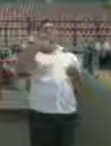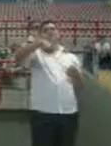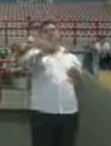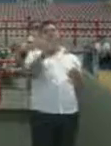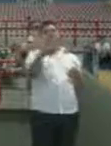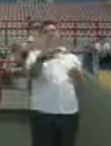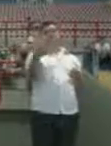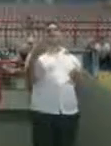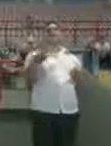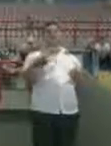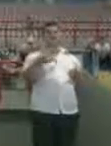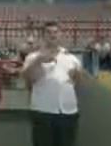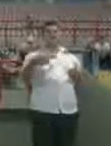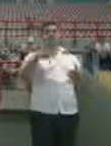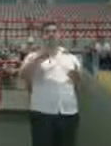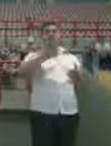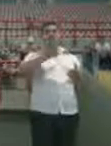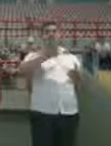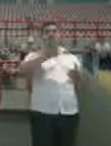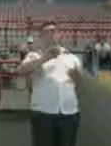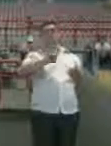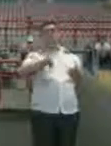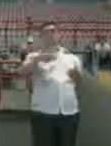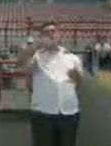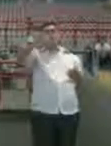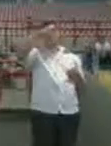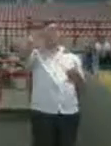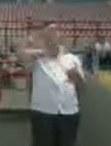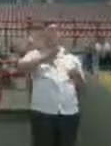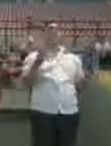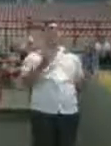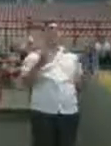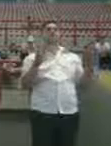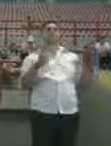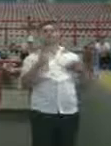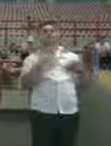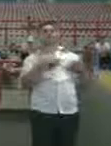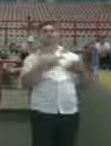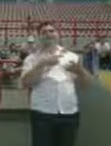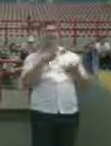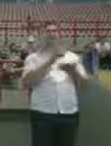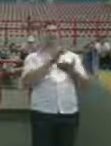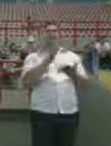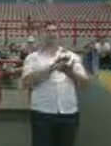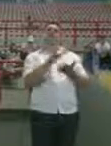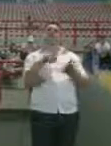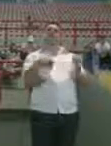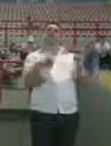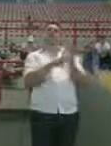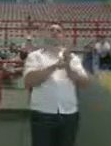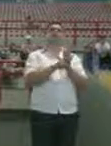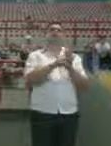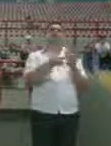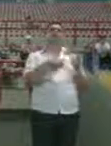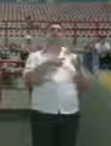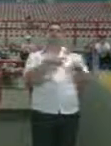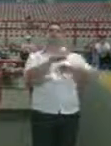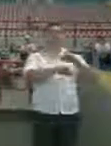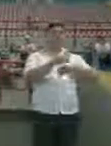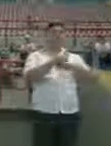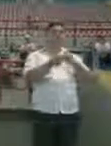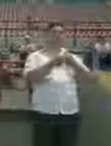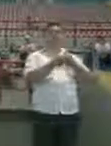mandato, uma empresa nacional. Hoje é uma empresa mista, é uma empresa que tem capital nacional e privado nela, ela é